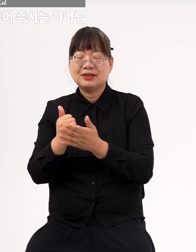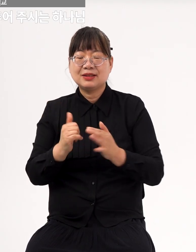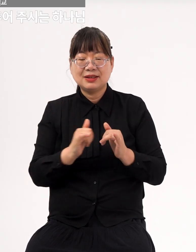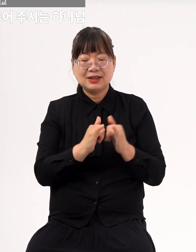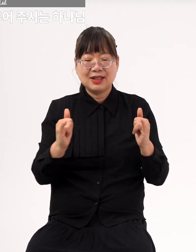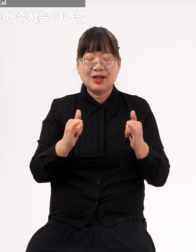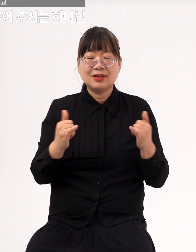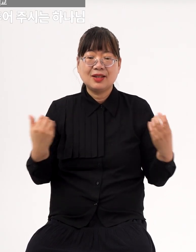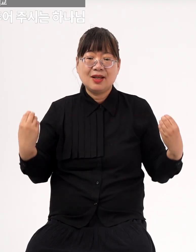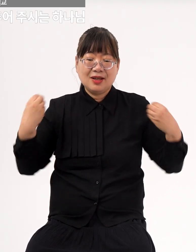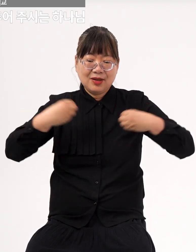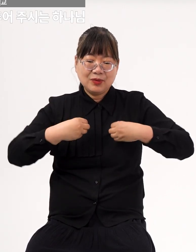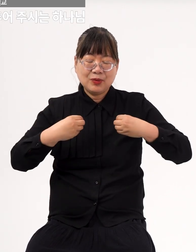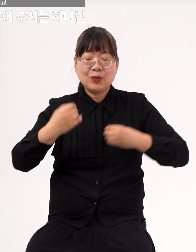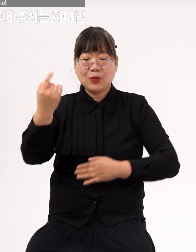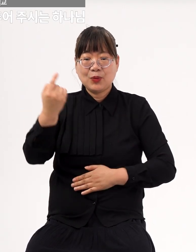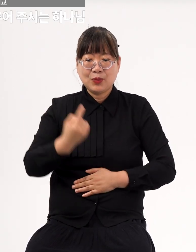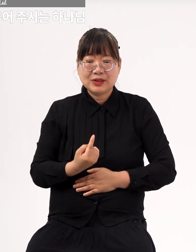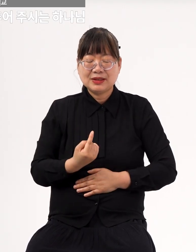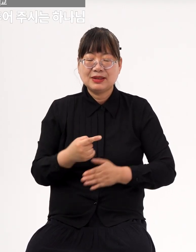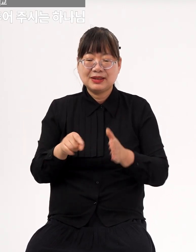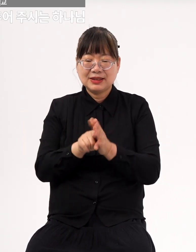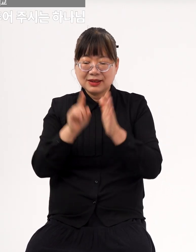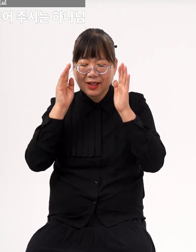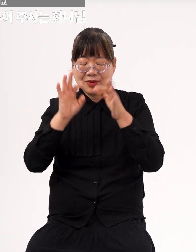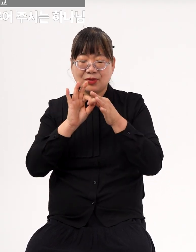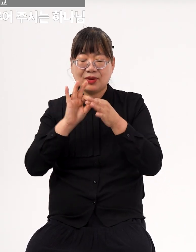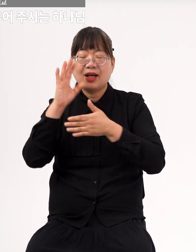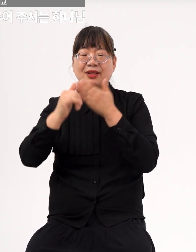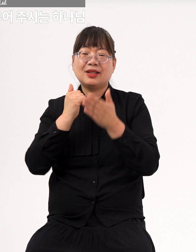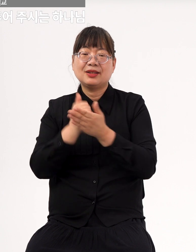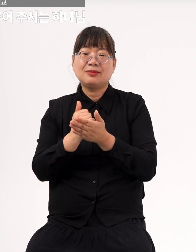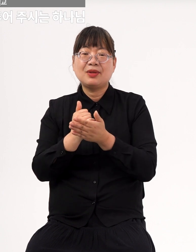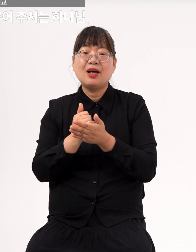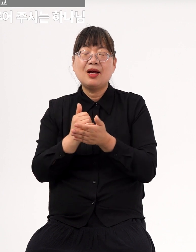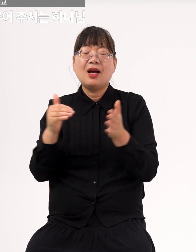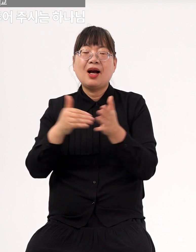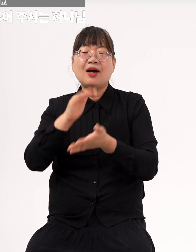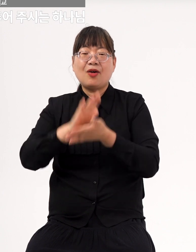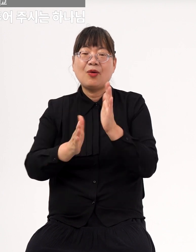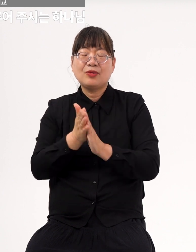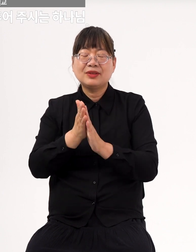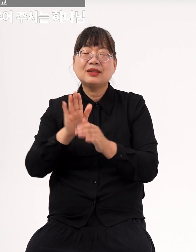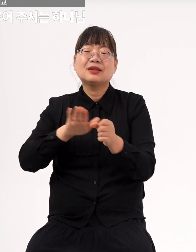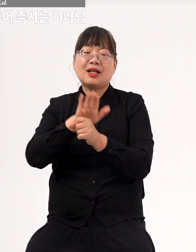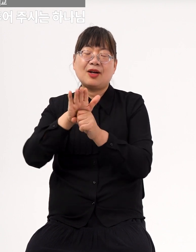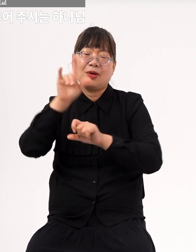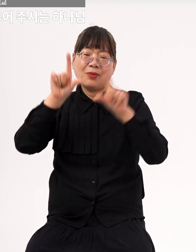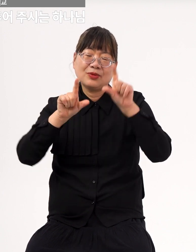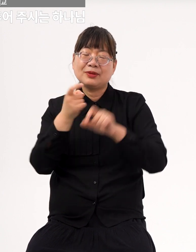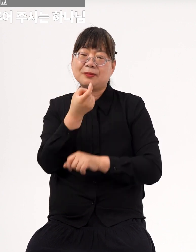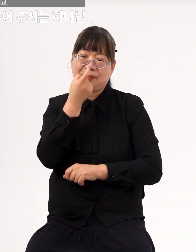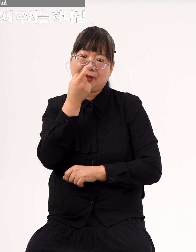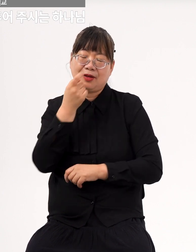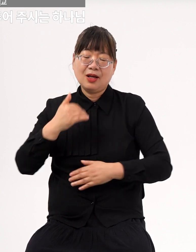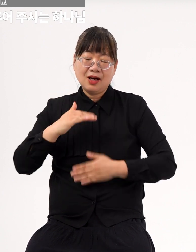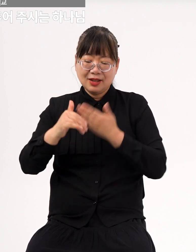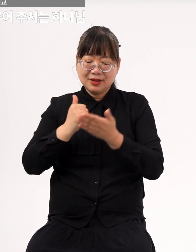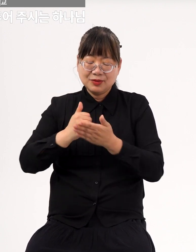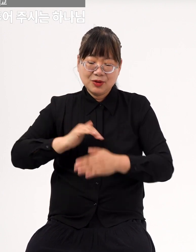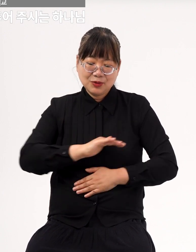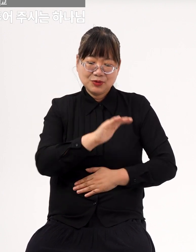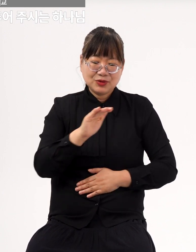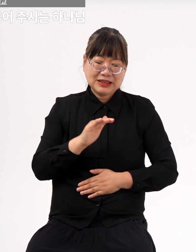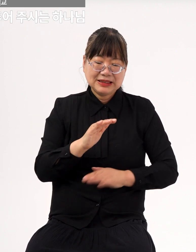우리는 어마어마한 하나님의 무한함을 배워요. 아, 하나님은 우리를 초월적으로